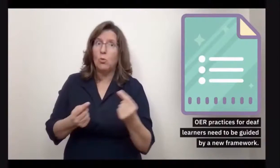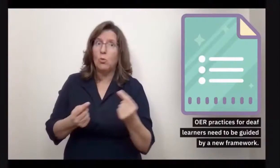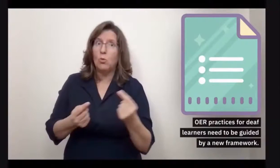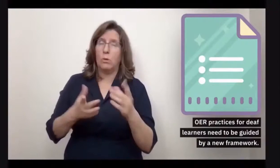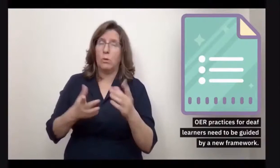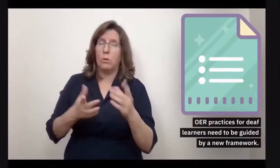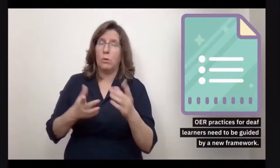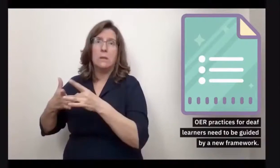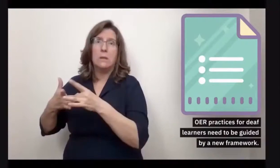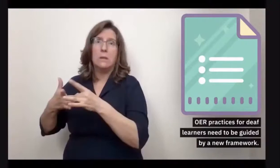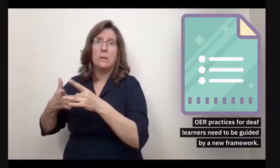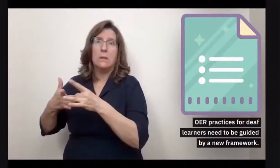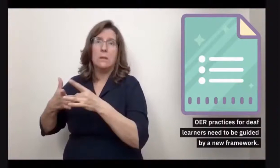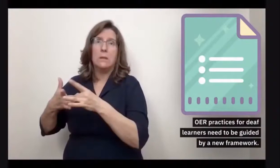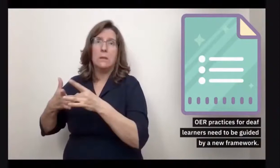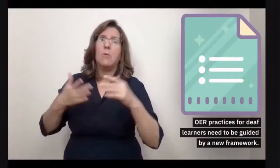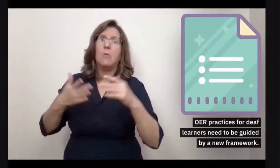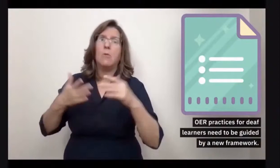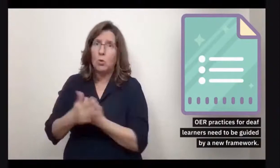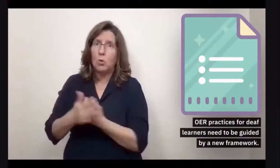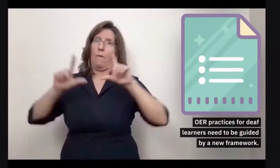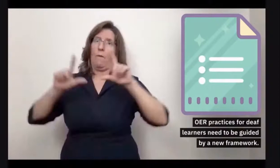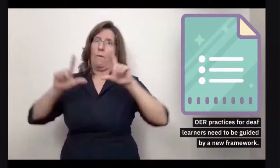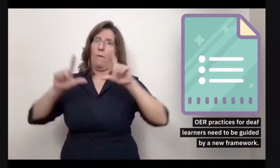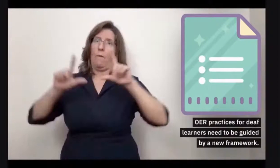la estética de sordera